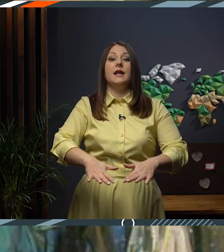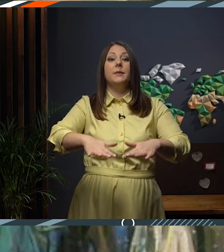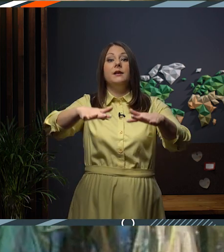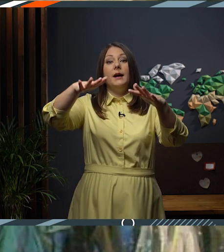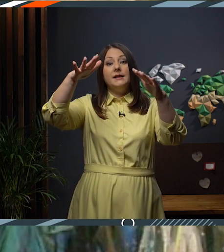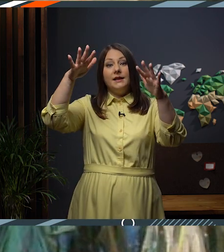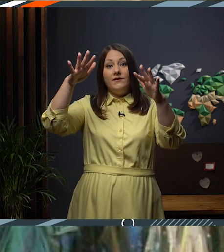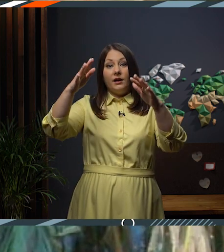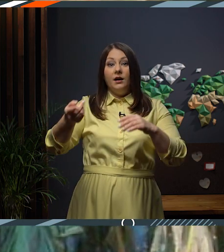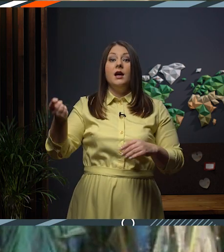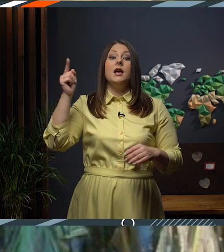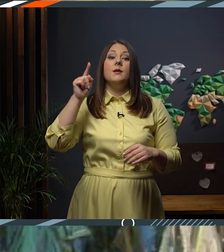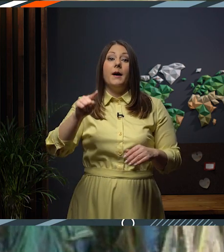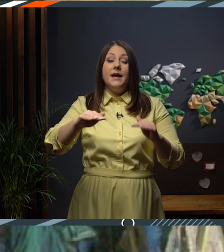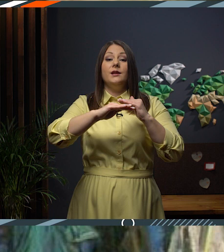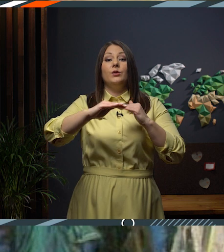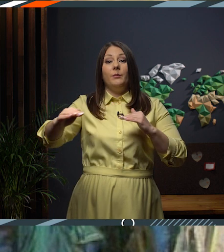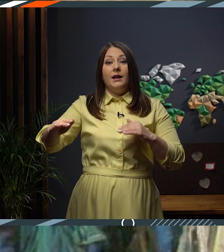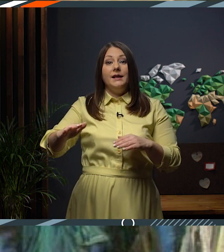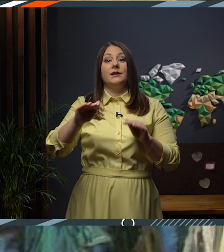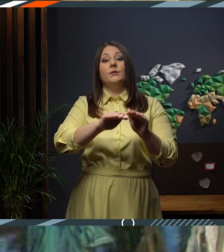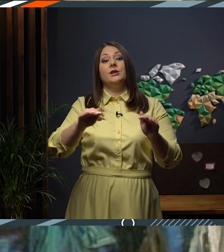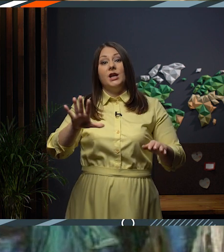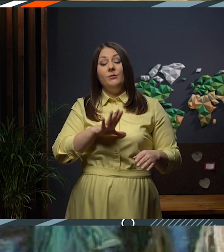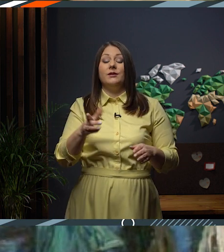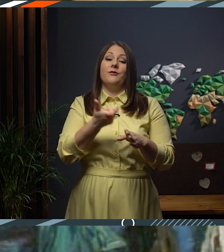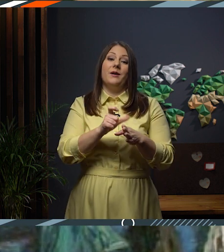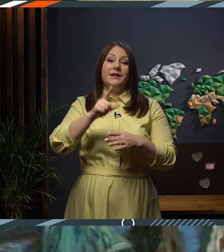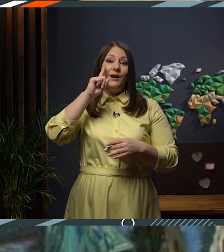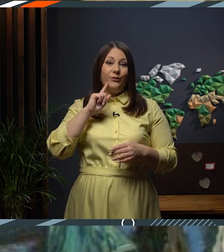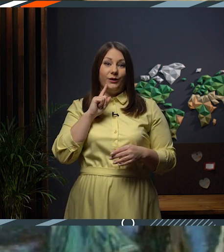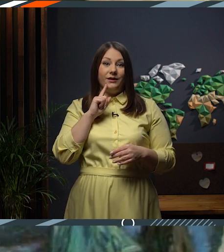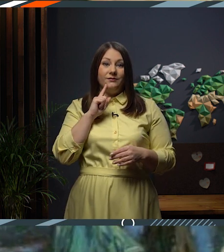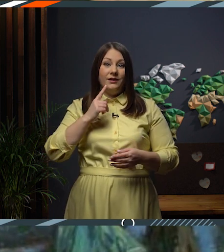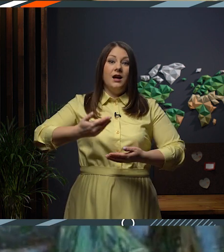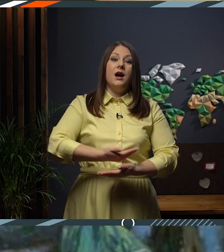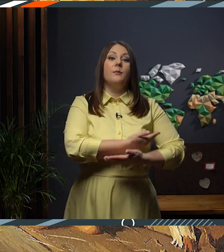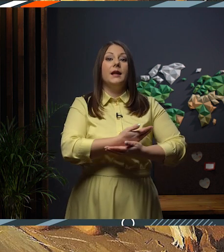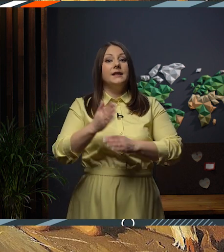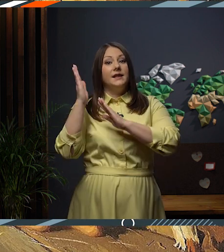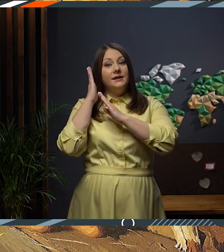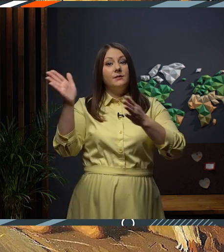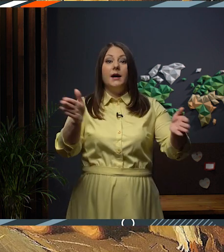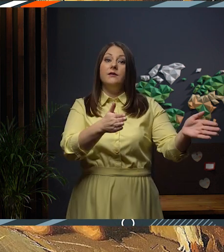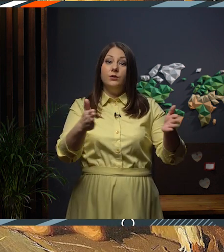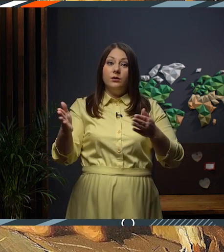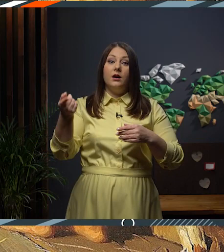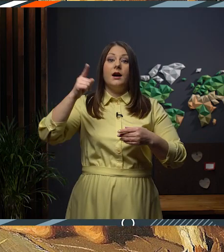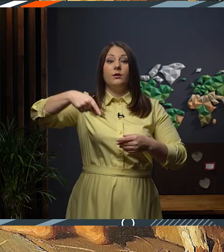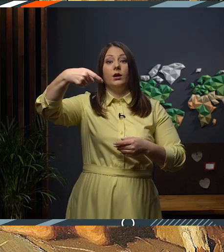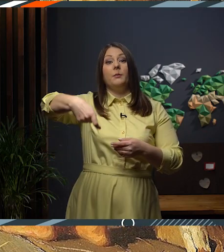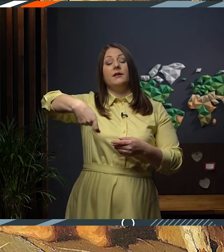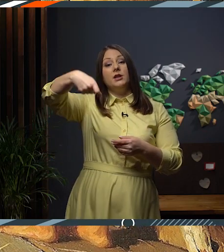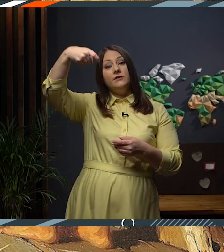воздух всегда поднимается наверх, и поэтому на палатях малышам было вполне комфортно. Младенцы спали в